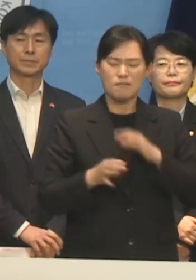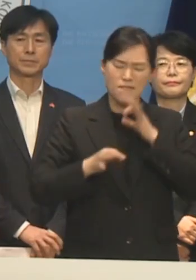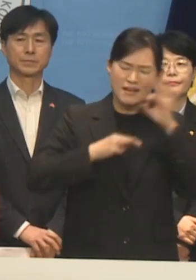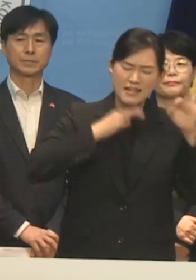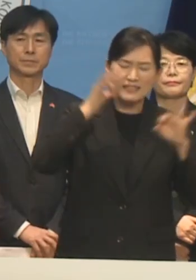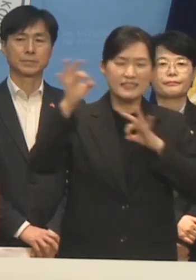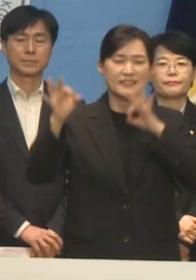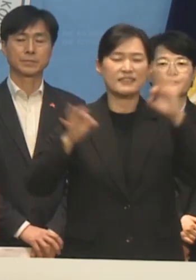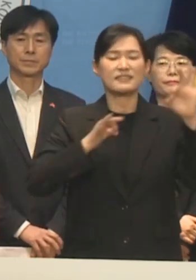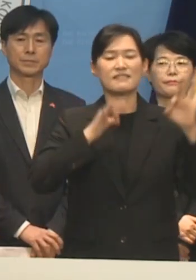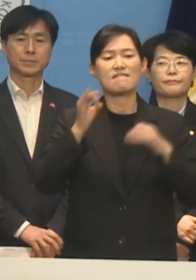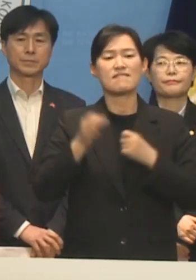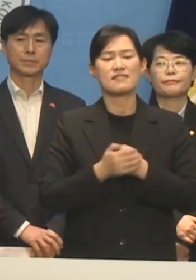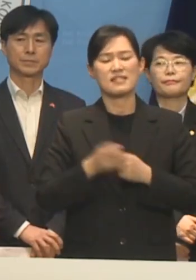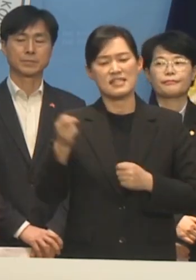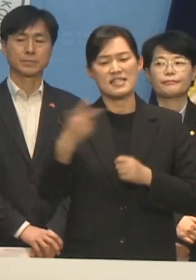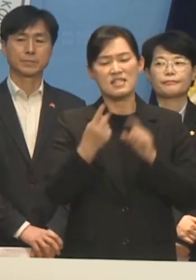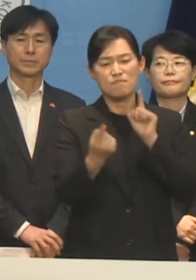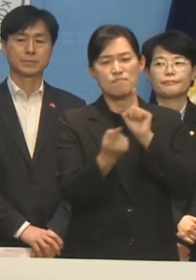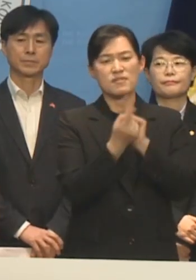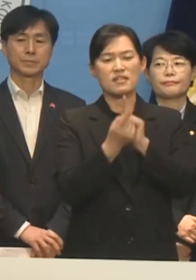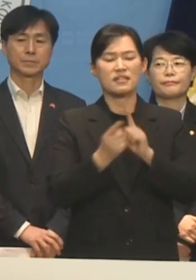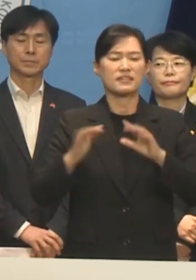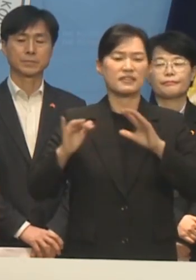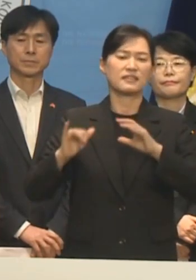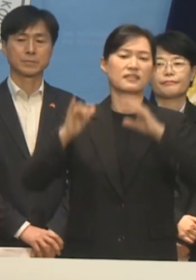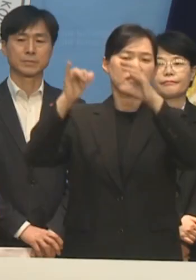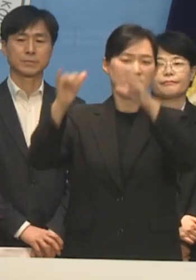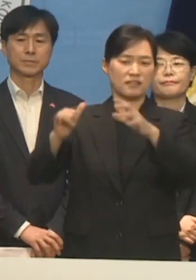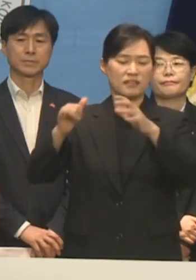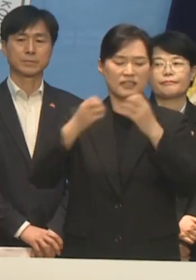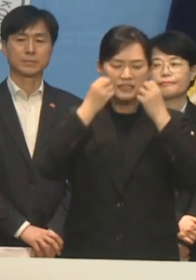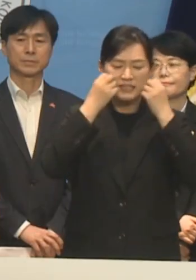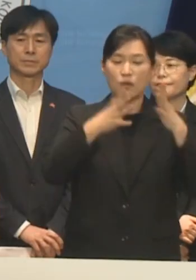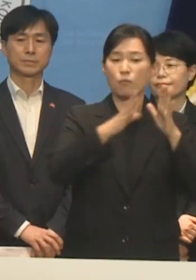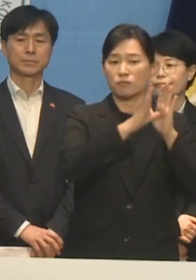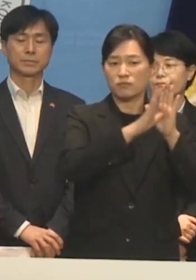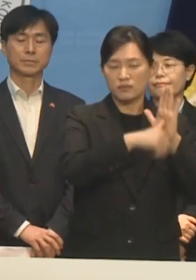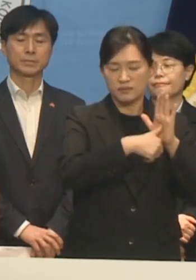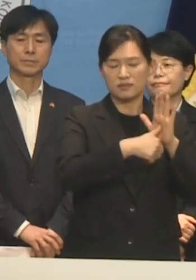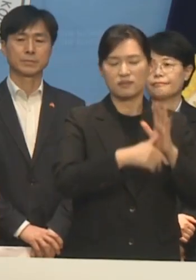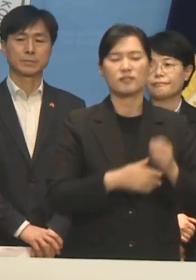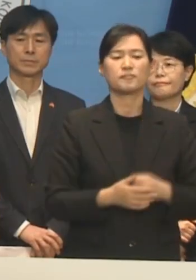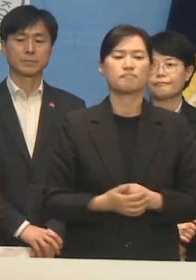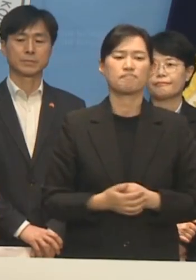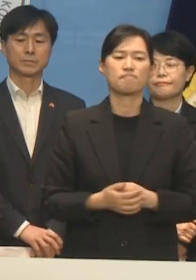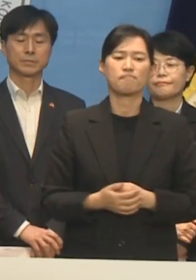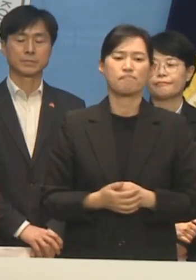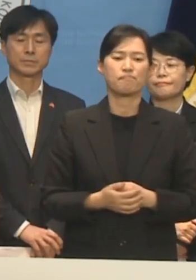외친 다시 만난 세계, 새로운 시대를